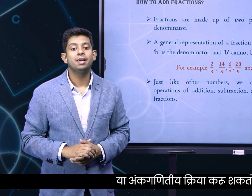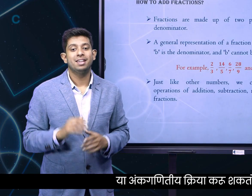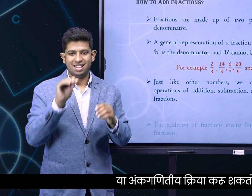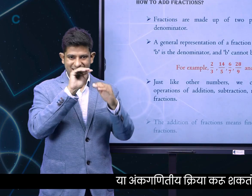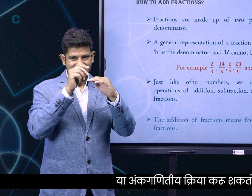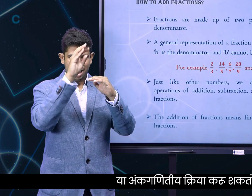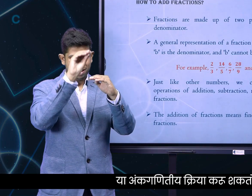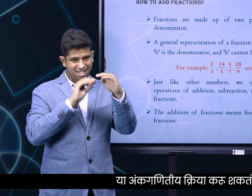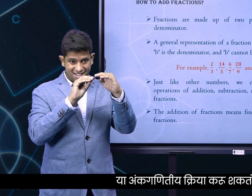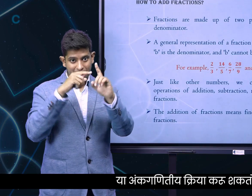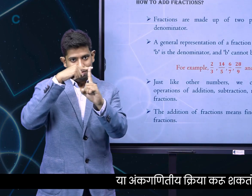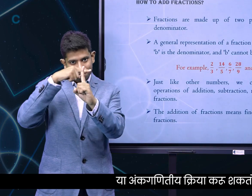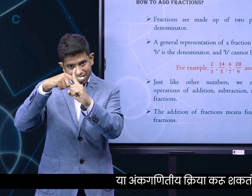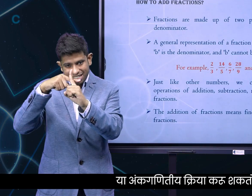या अंकगणितीय क्रिया करू शकतो.